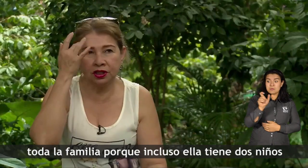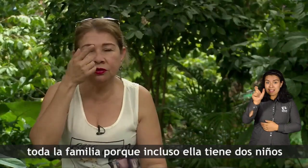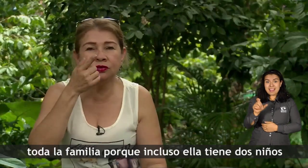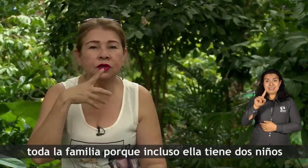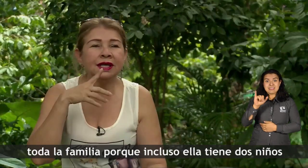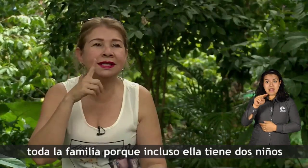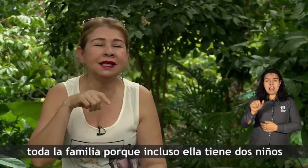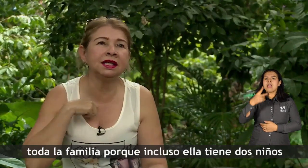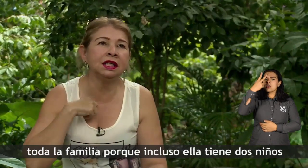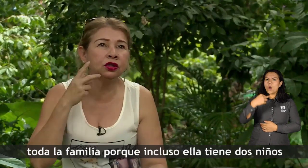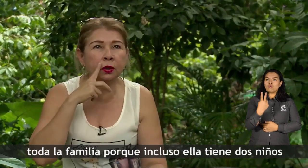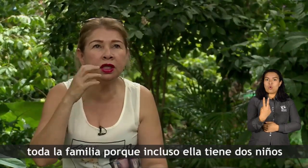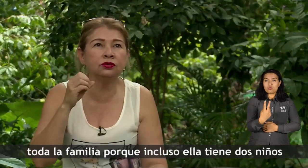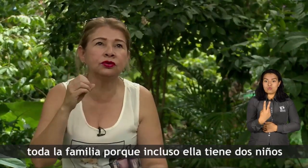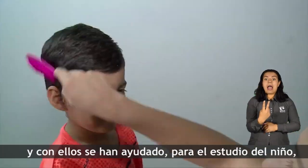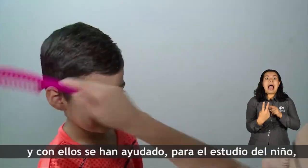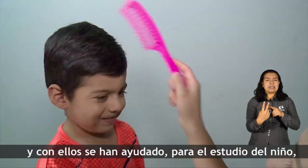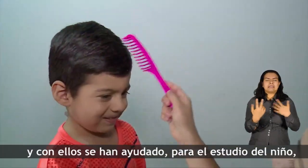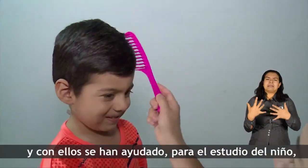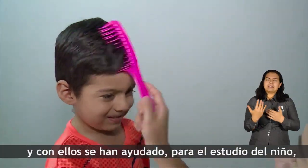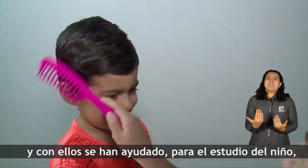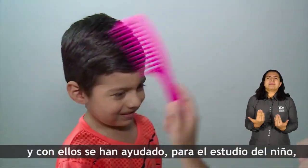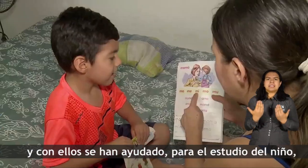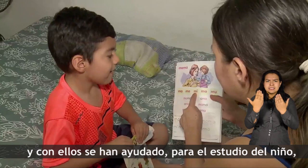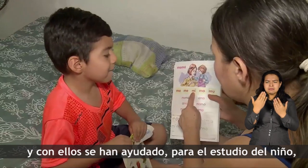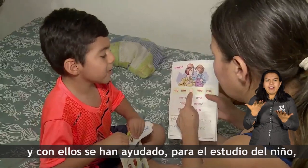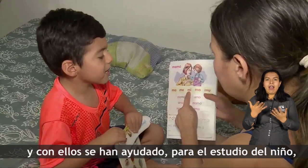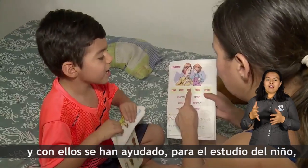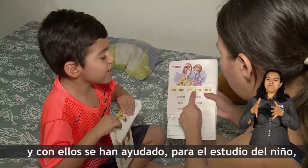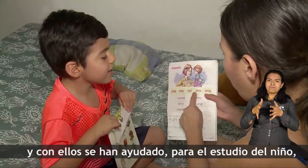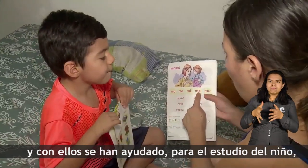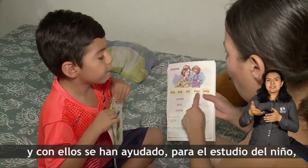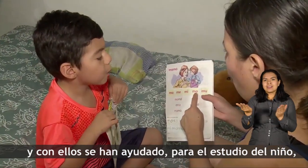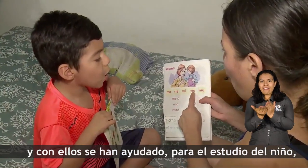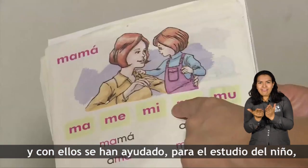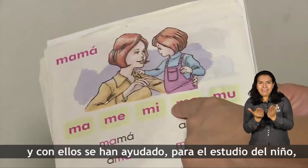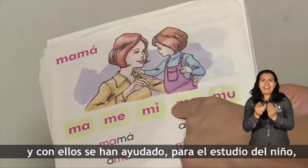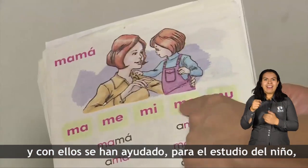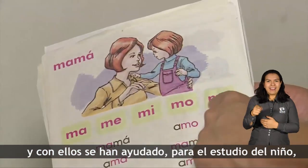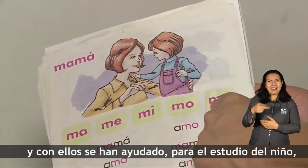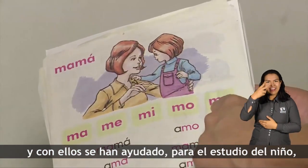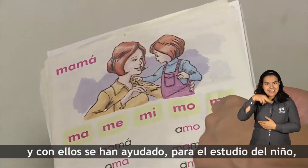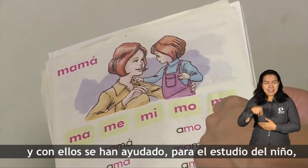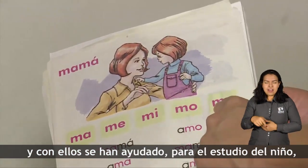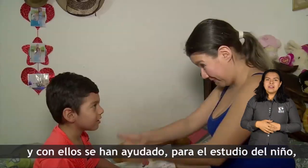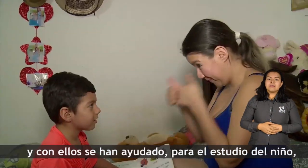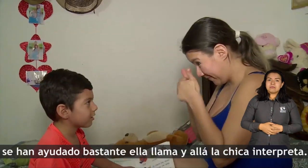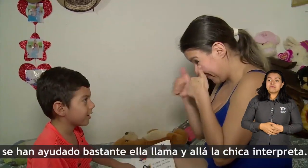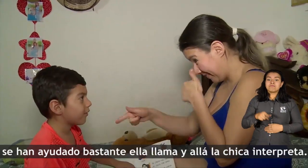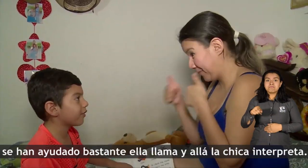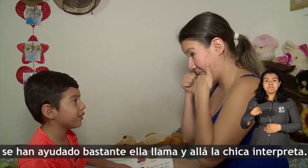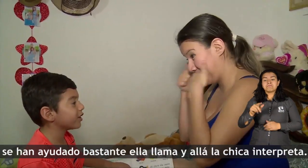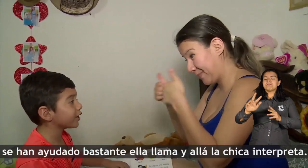porque incluso ella tiene dos niños y con ellos se han ayudado para el estudio del